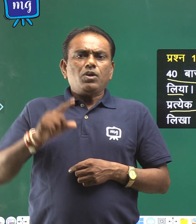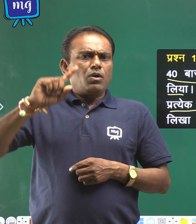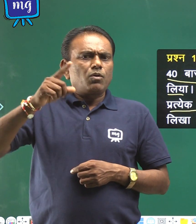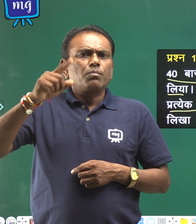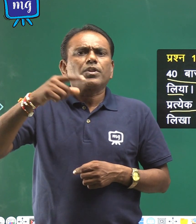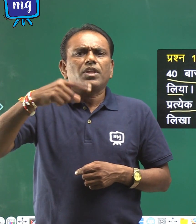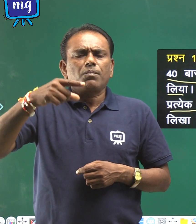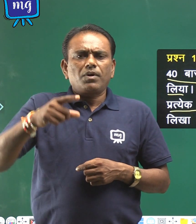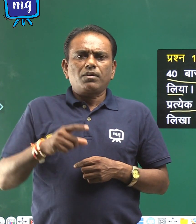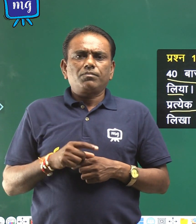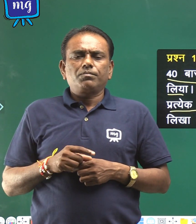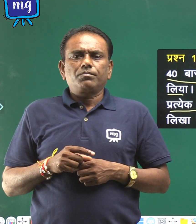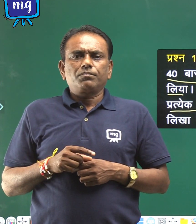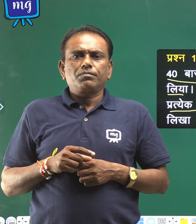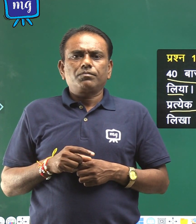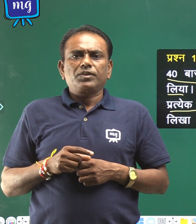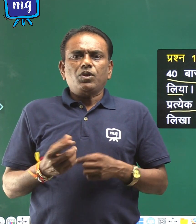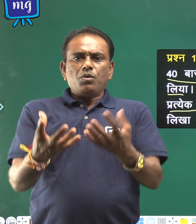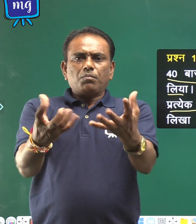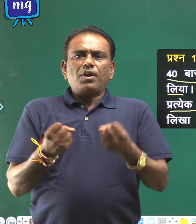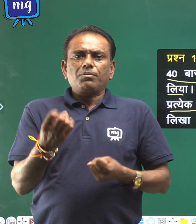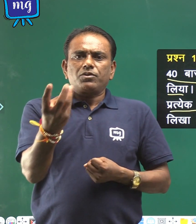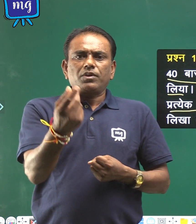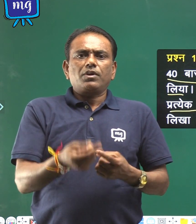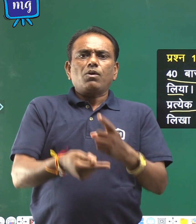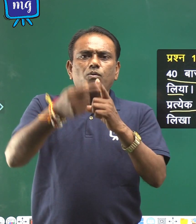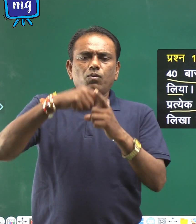प्रत्येक बार प्राप्त संख्याओं को